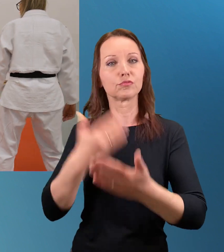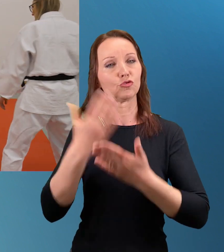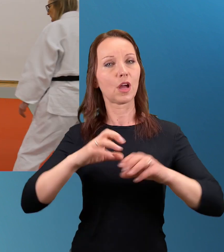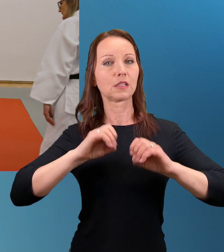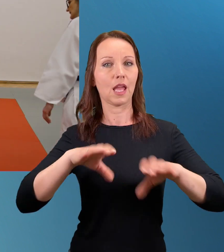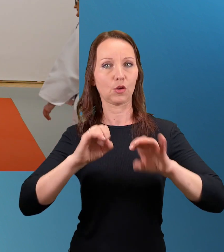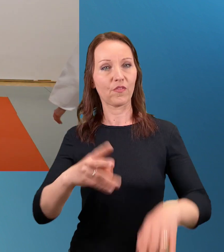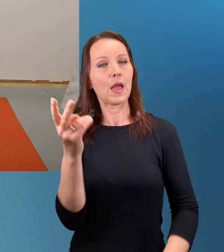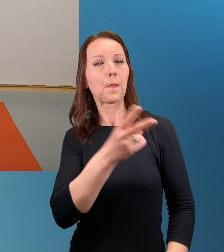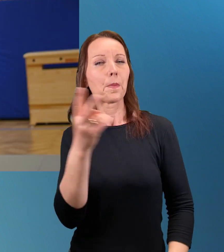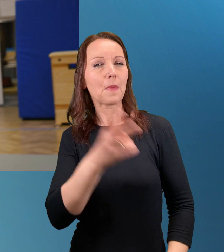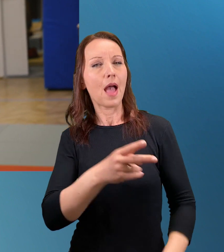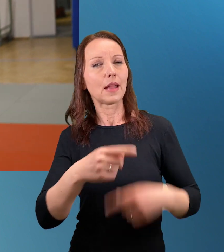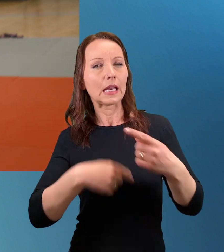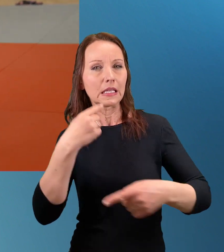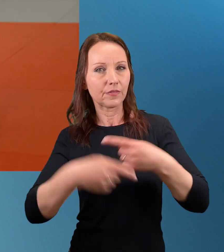der beiden genau einschätzen.